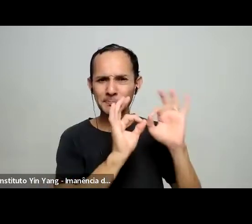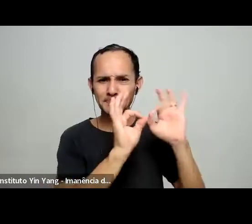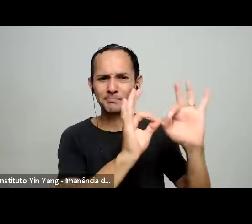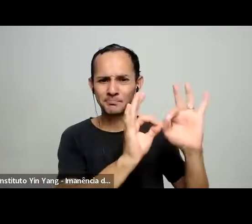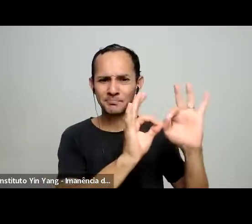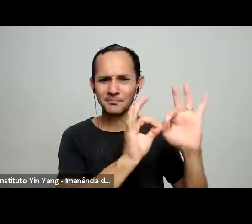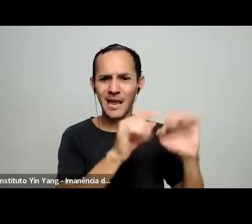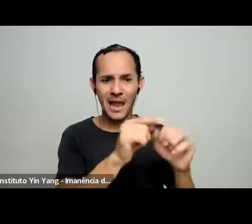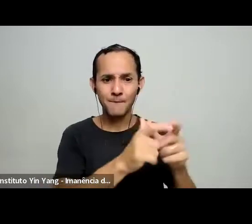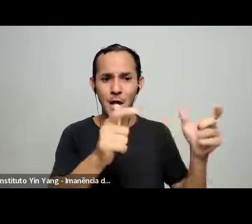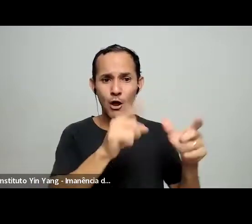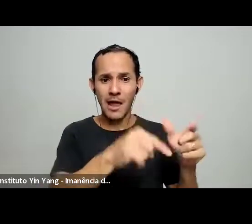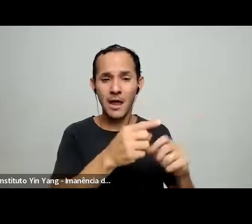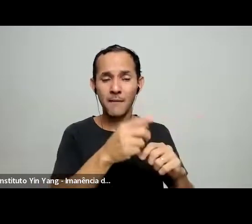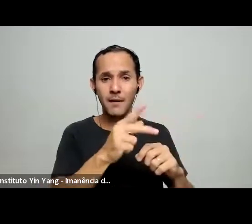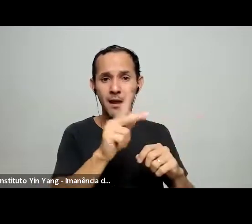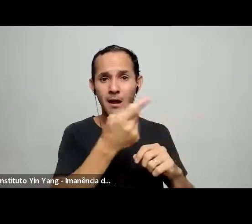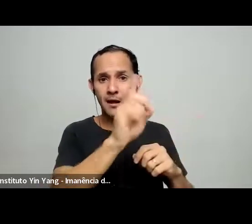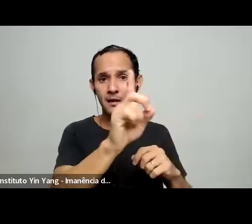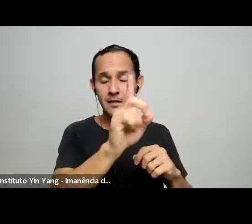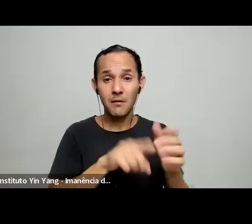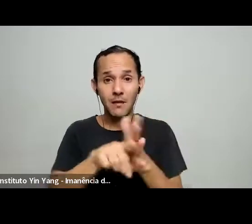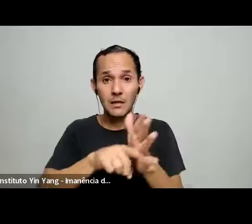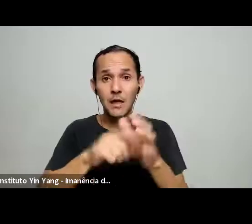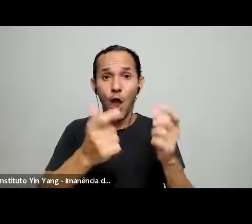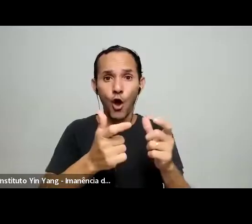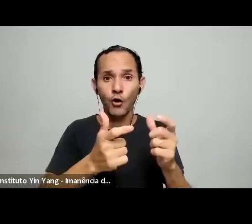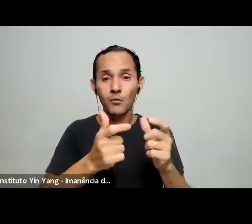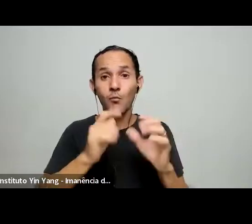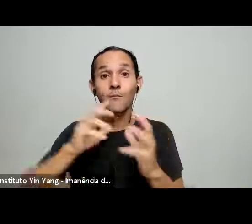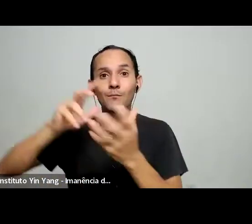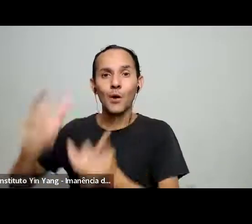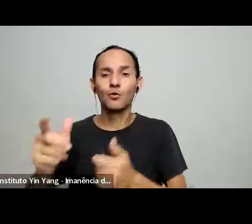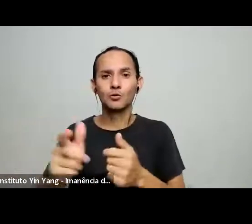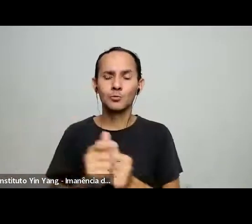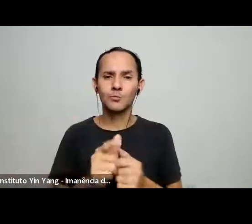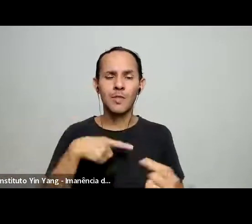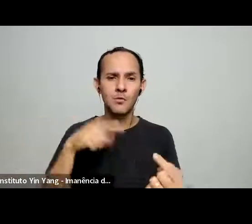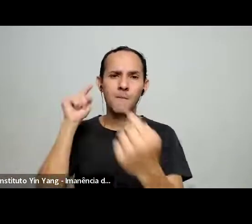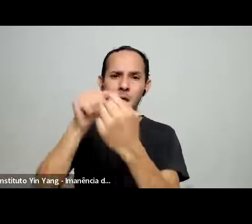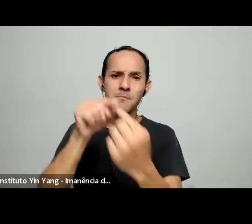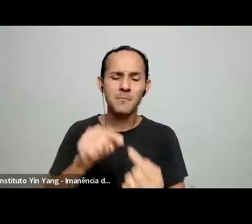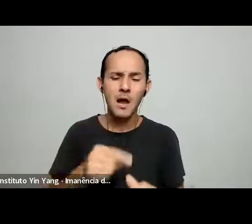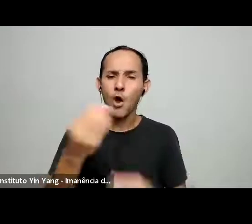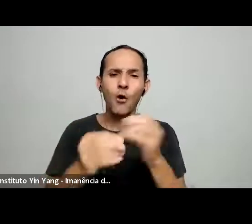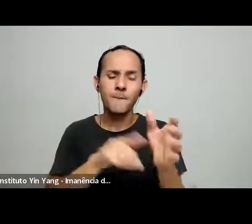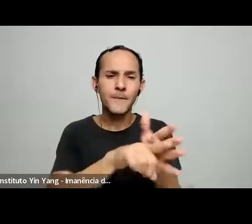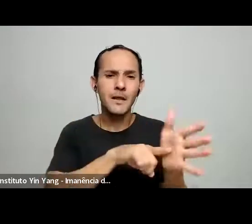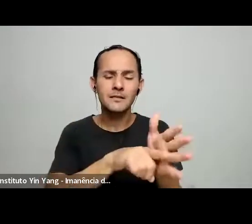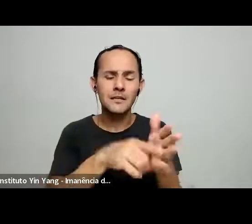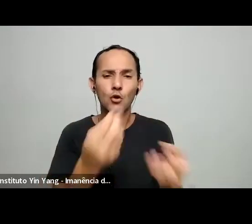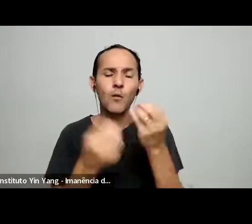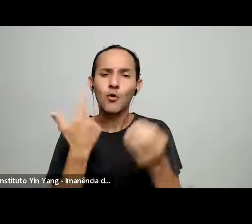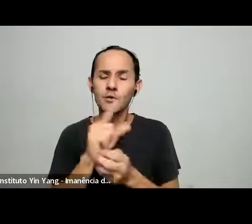a grande maioria pós-doutores em pesquisa do mundo inteiro, traçando metas de como pesquisar e como chegar